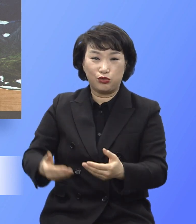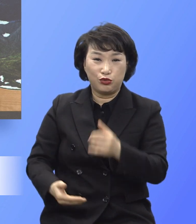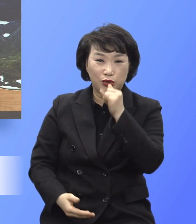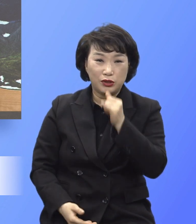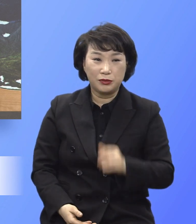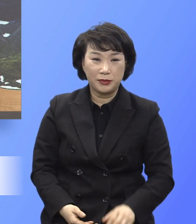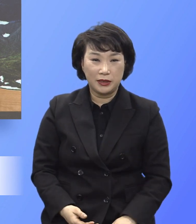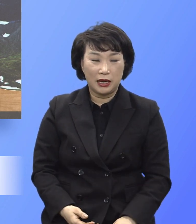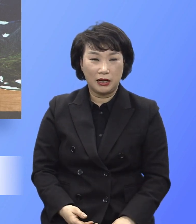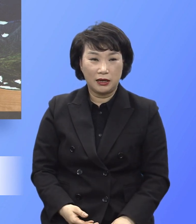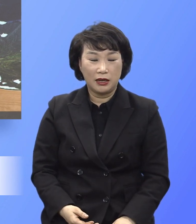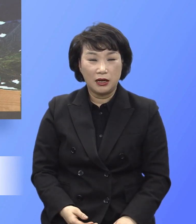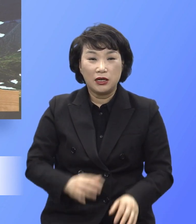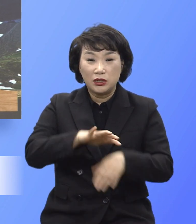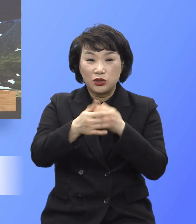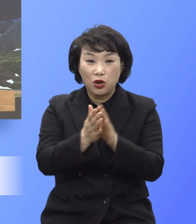것입니다.